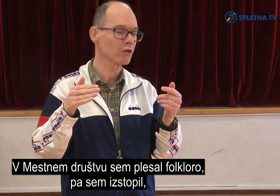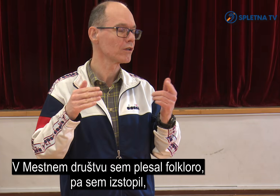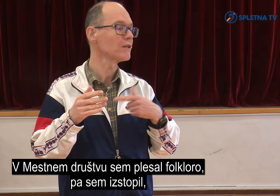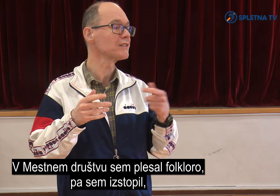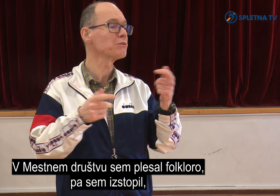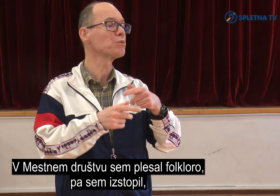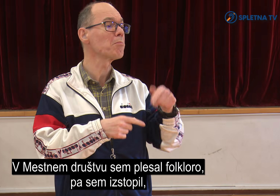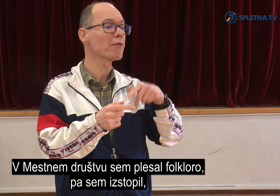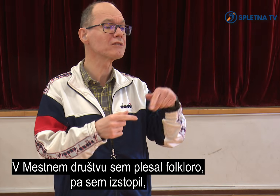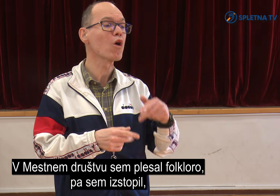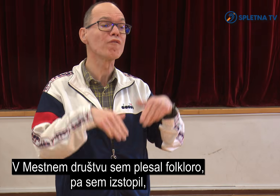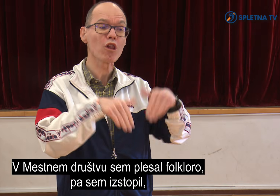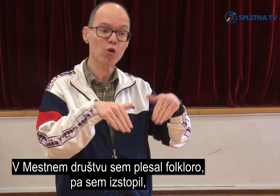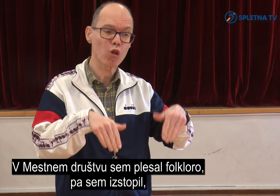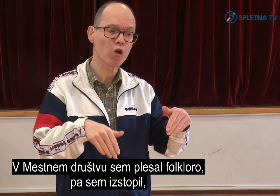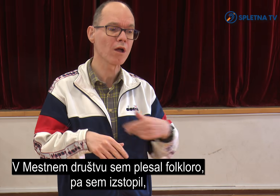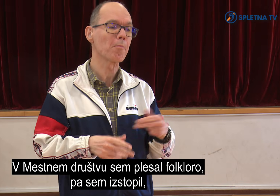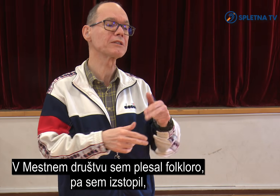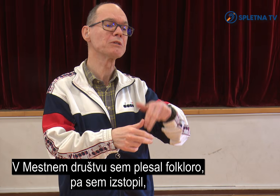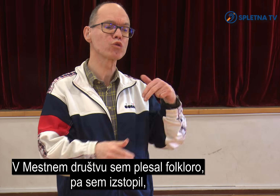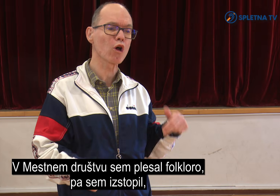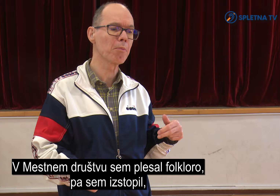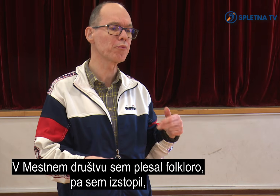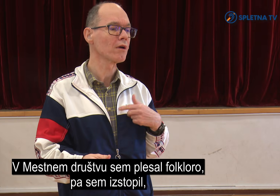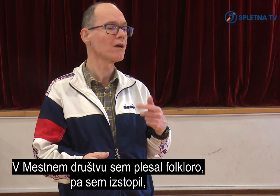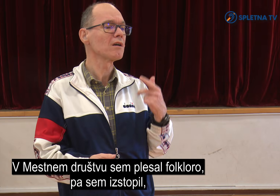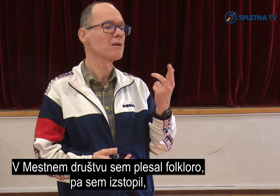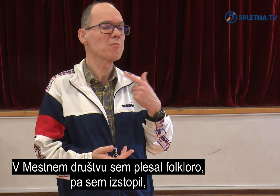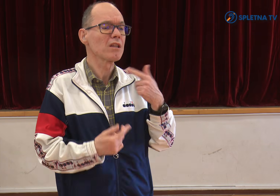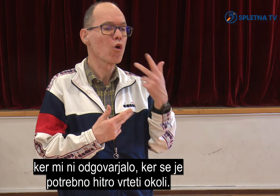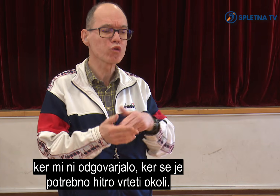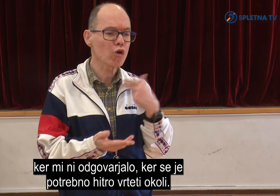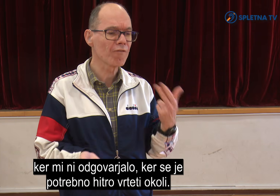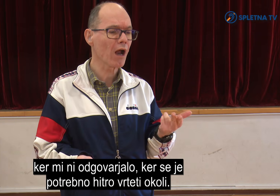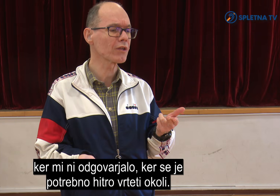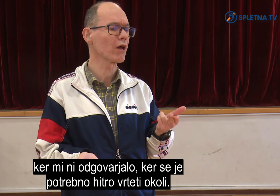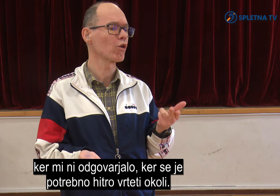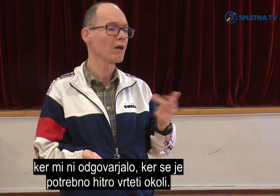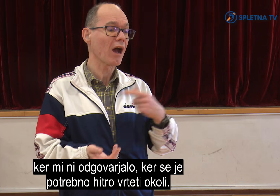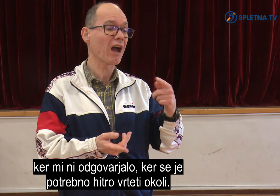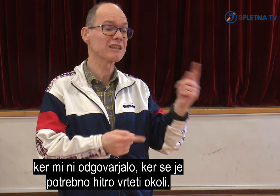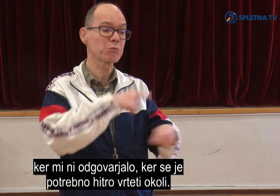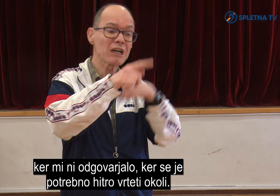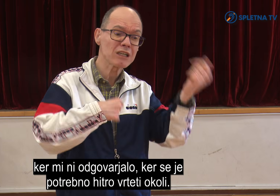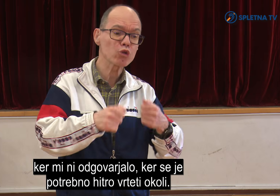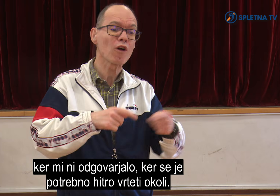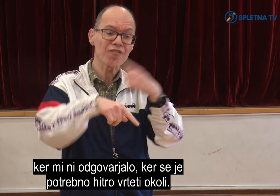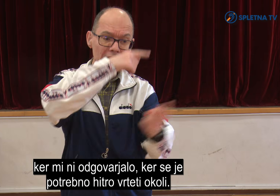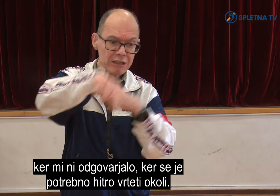V mestnem društvu sem plesal folkloro, pa sem izstopil, ker mi ni odgovarjalo, ker se je potrebno hitro vrteti